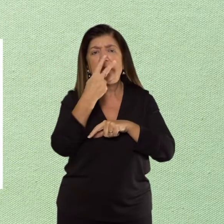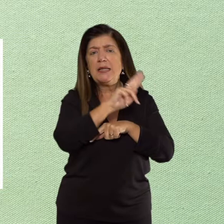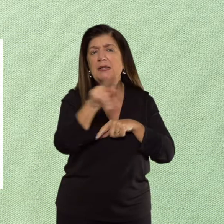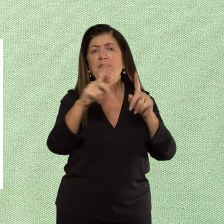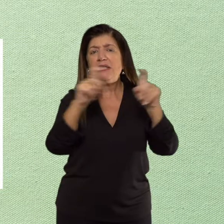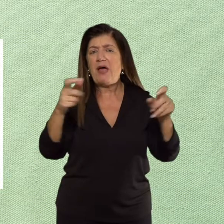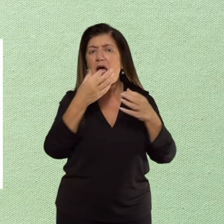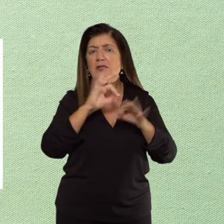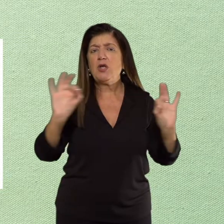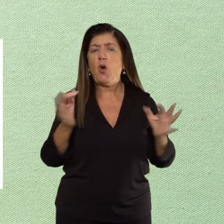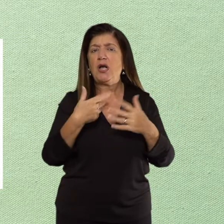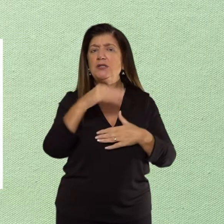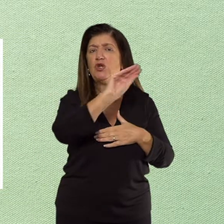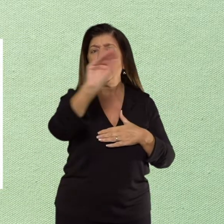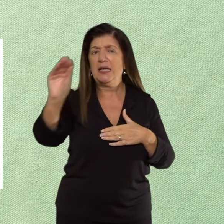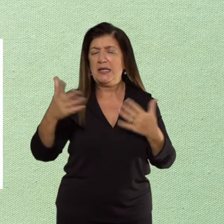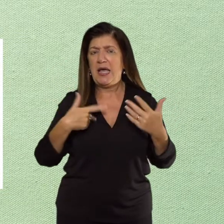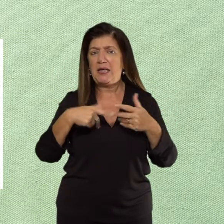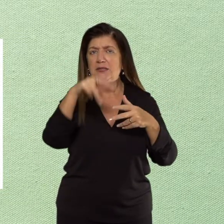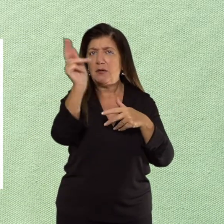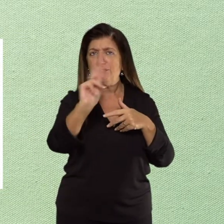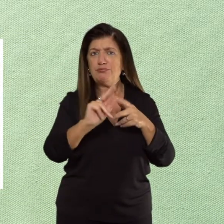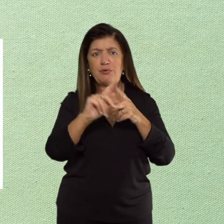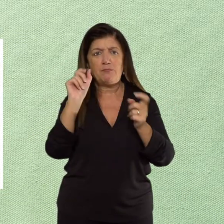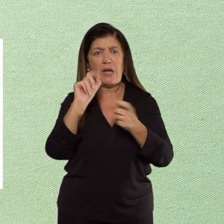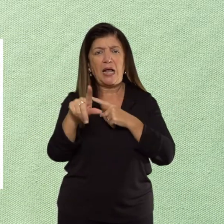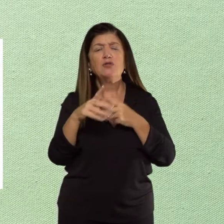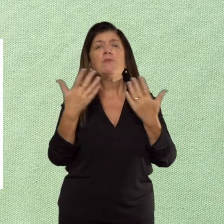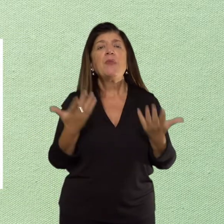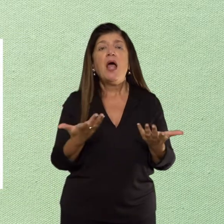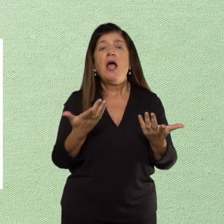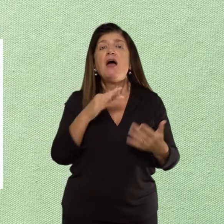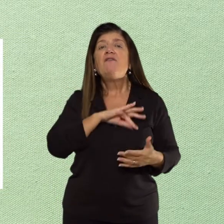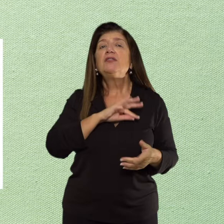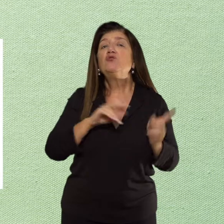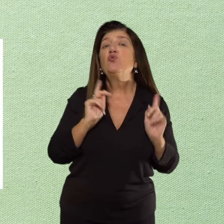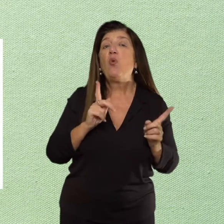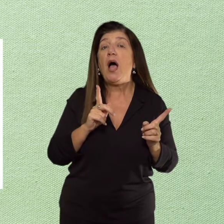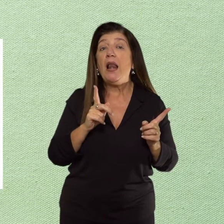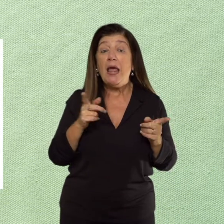richiesta. Il Benissimo. vantaggio è che con la pandemia